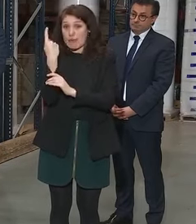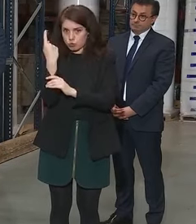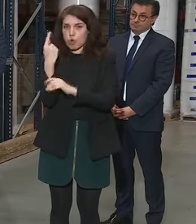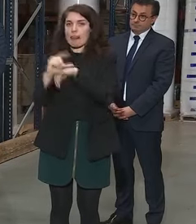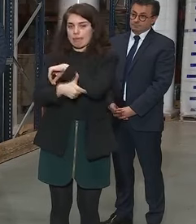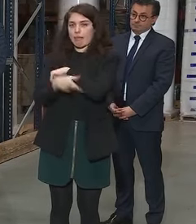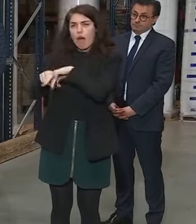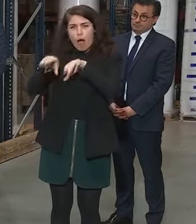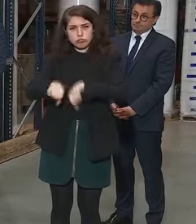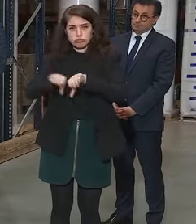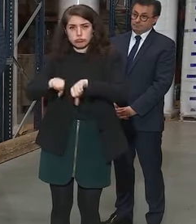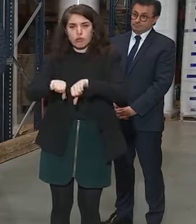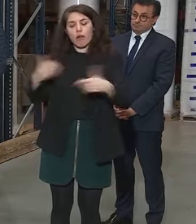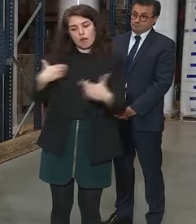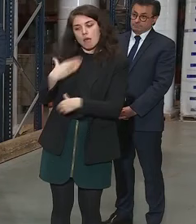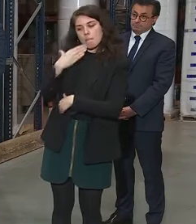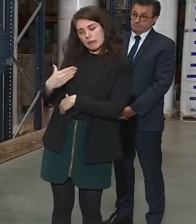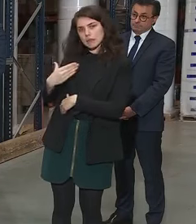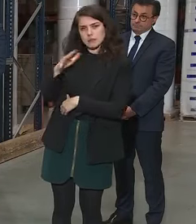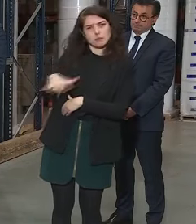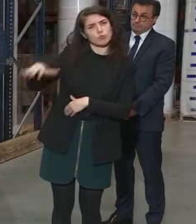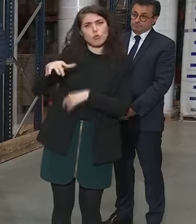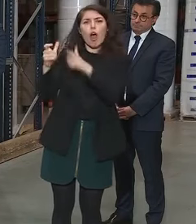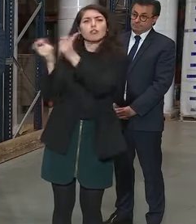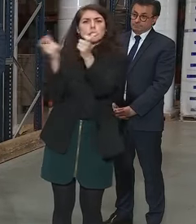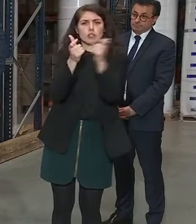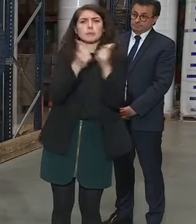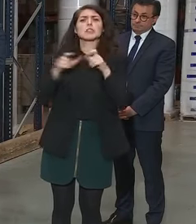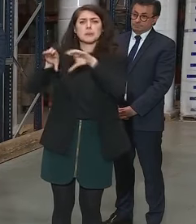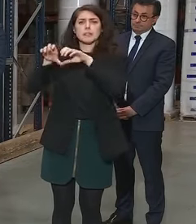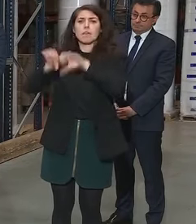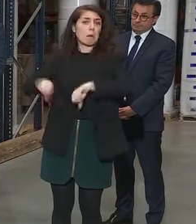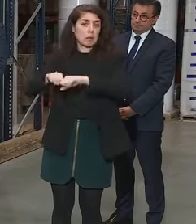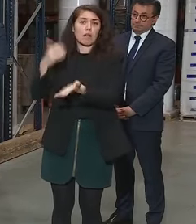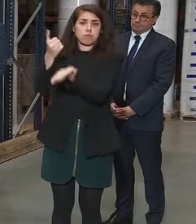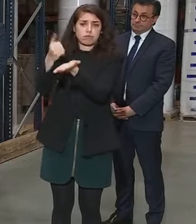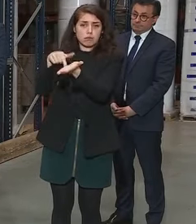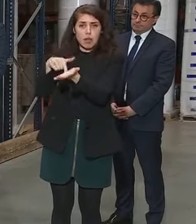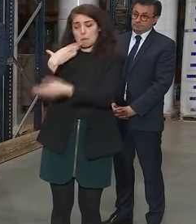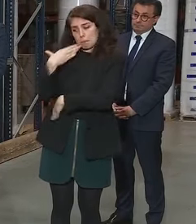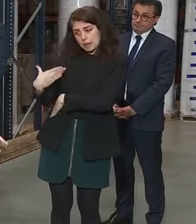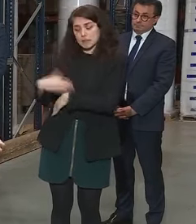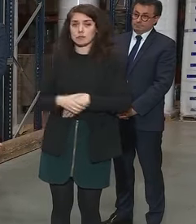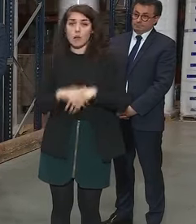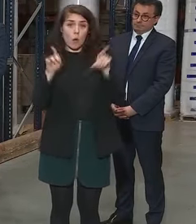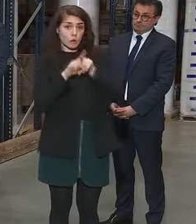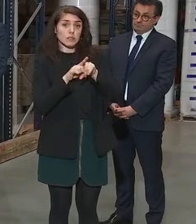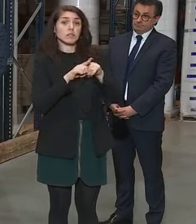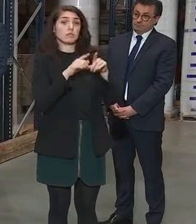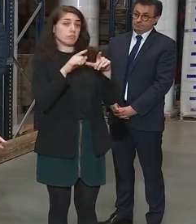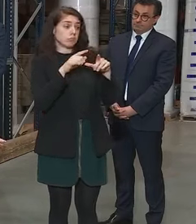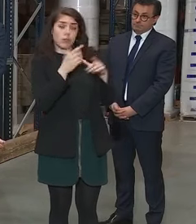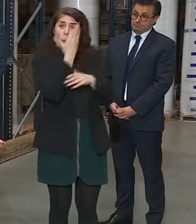de nos fabricants, mais aussi des pharmaciens, des établissements de santé à qui nous avons donné la possibilité de produire, qui se sont mobilisés d'une